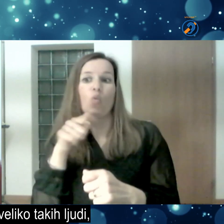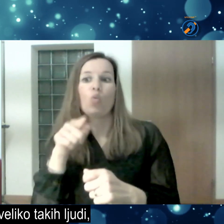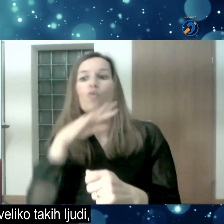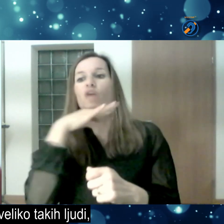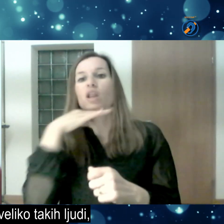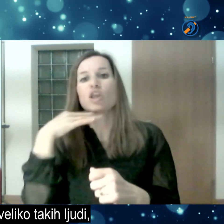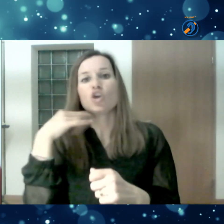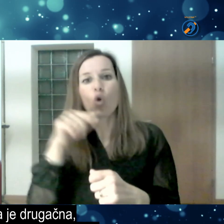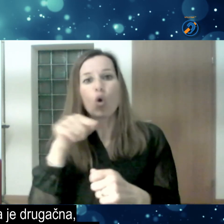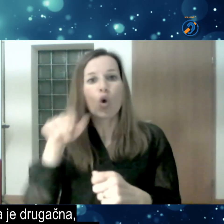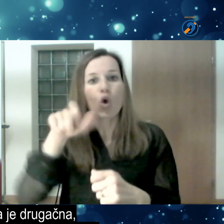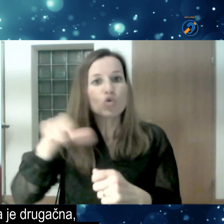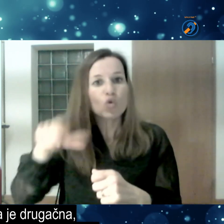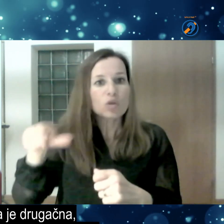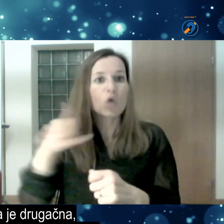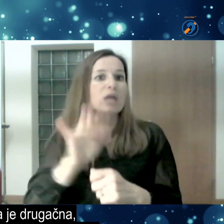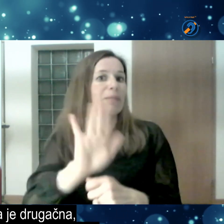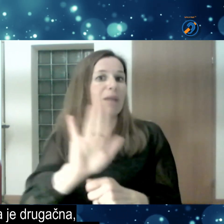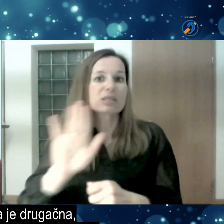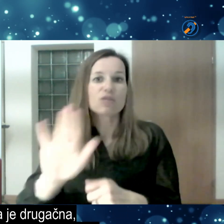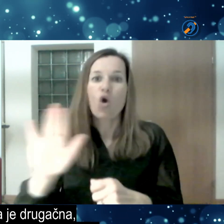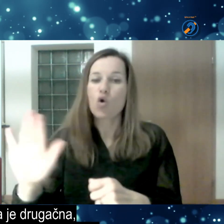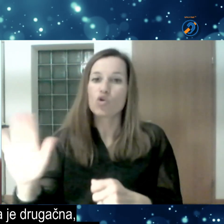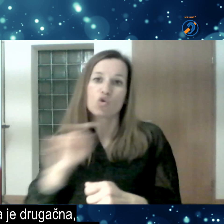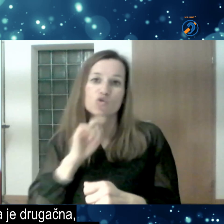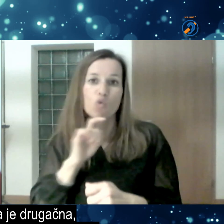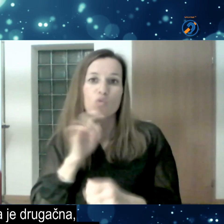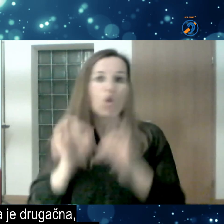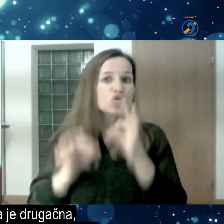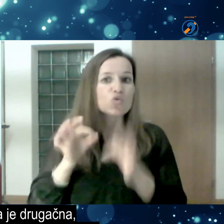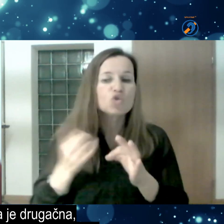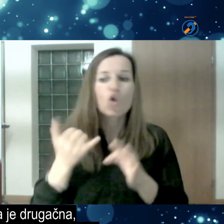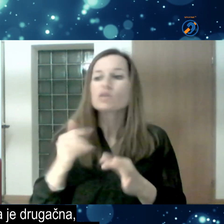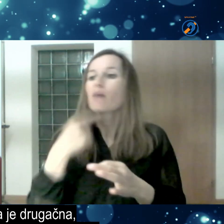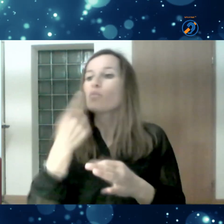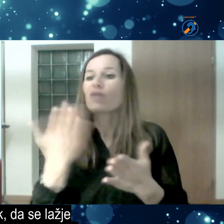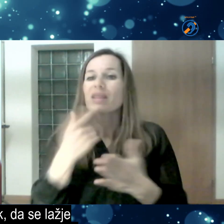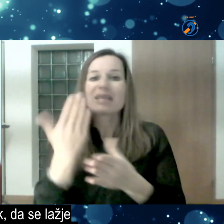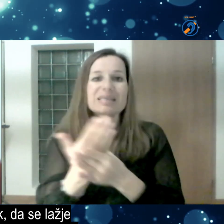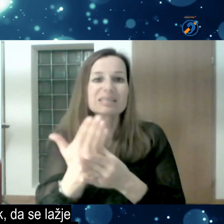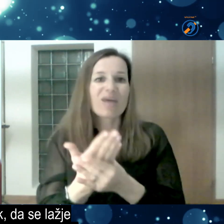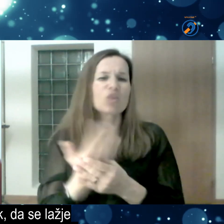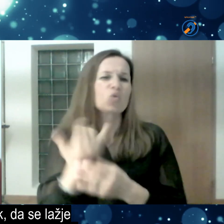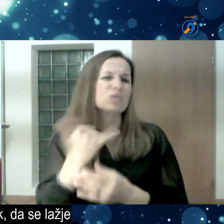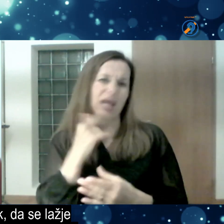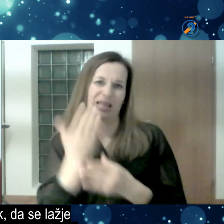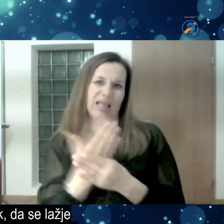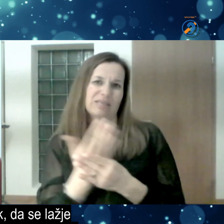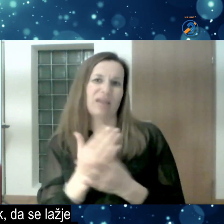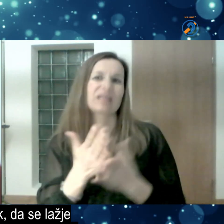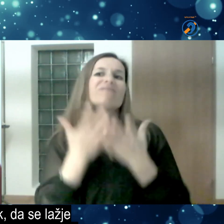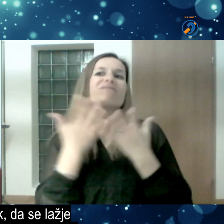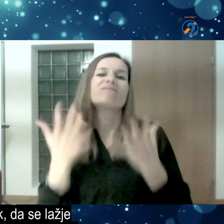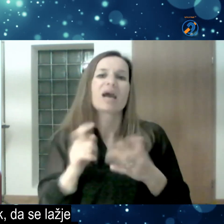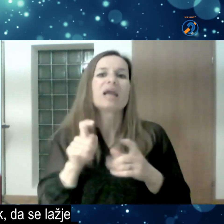vsak ima svojo izkušnjo, vsaka zgodba je drugačna, vsak ti nekaj svetuje in vsak nasvet je en velik korak,